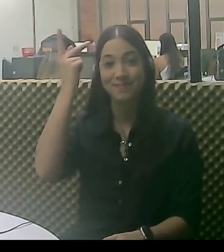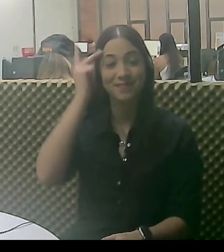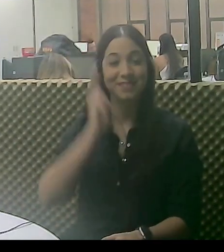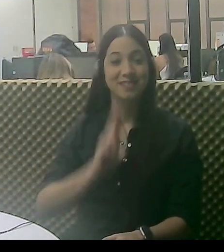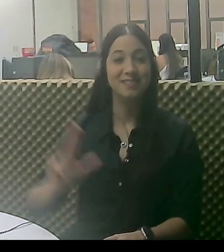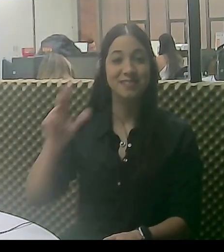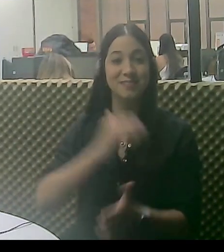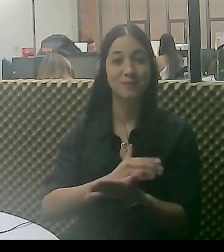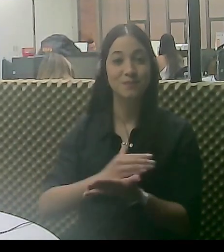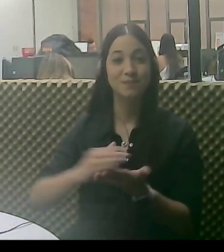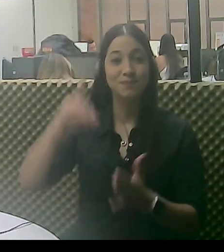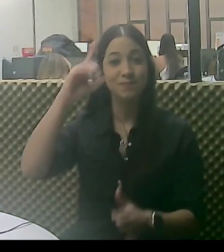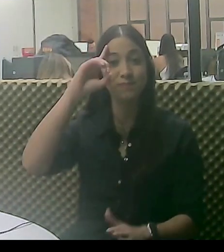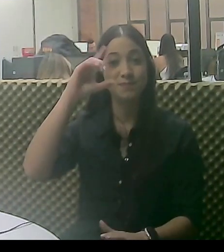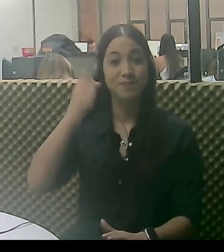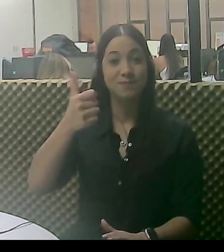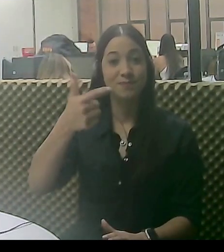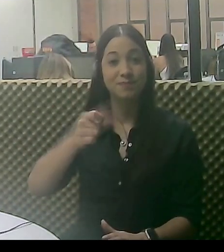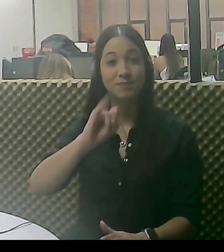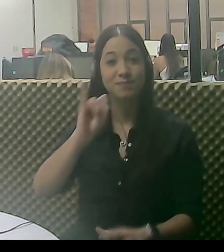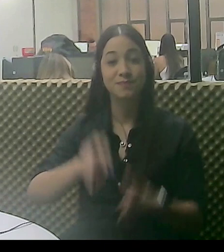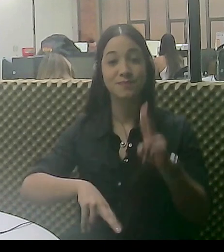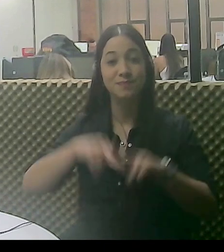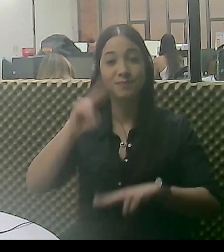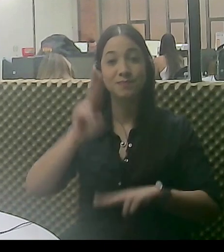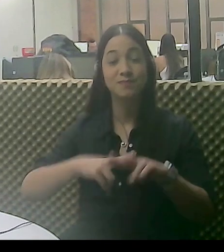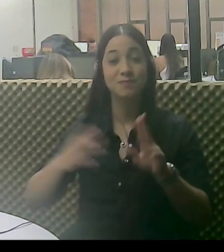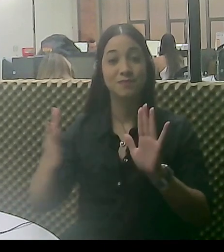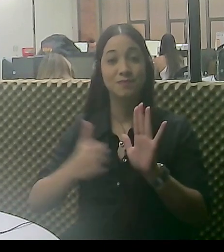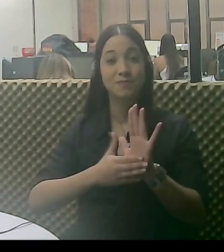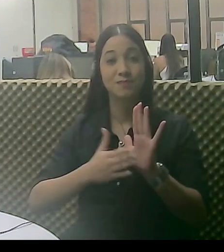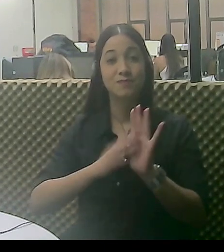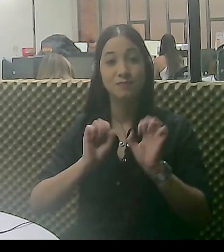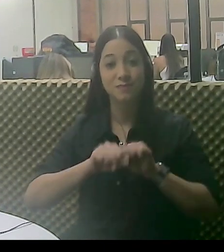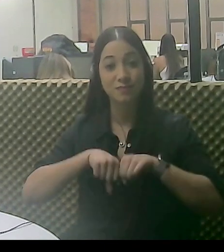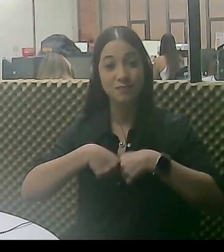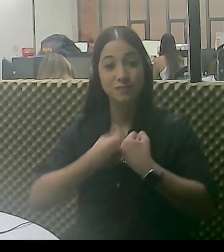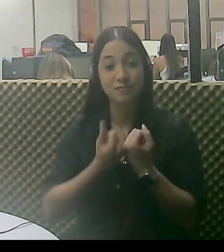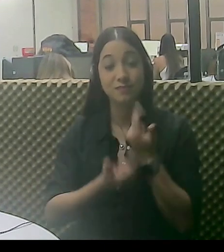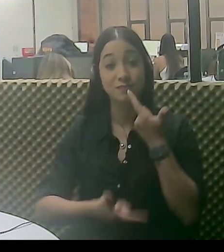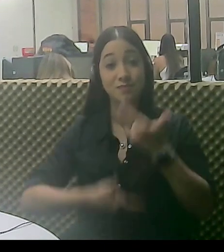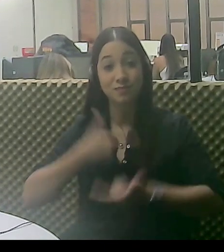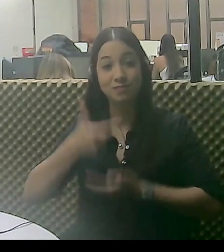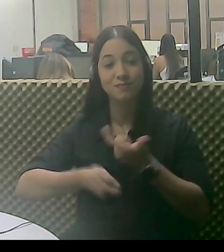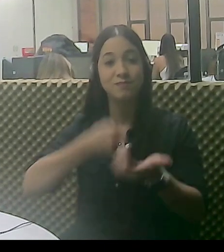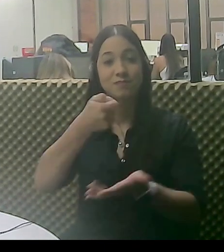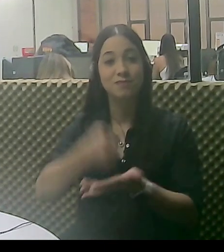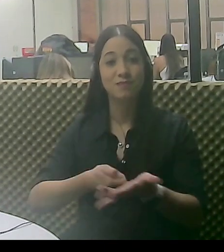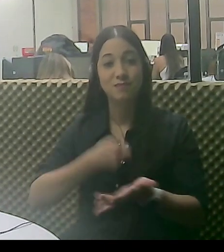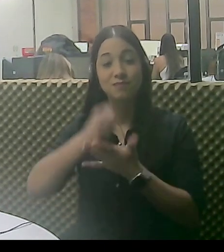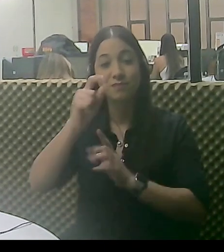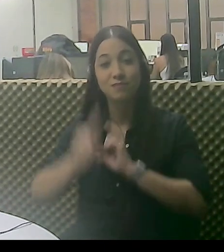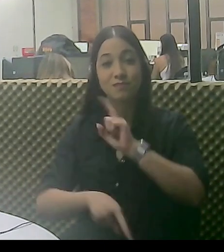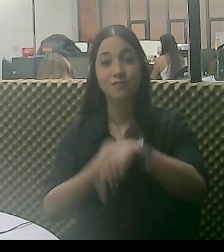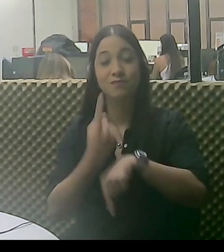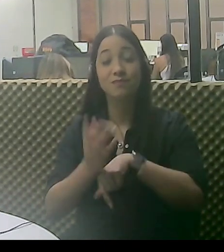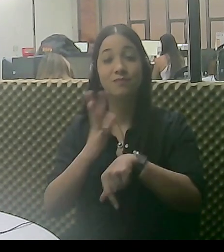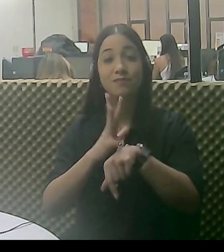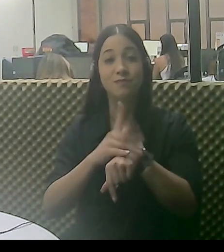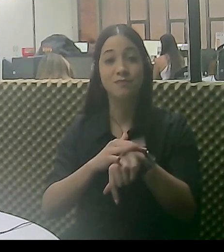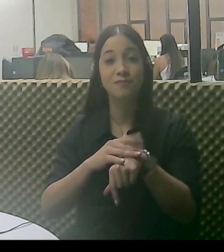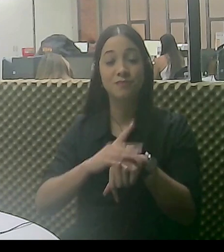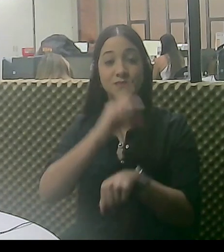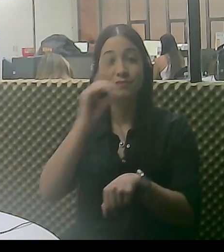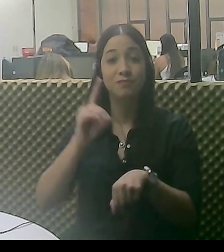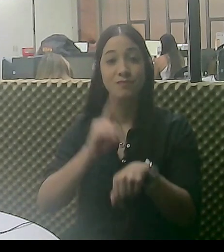teve início no dia 17 de junho, com o propósito de reforçar o trabalho de combate ao avanço das doenças